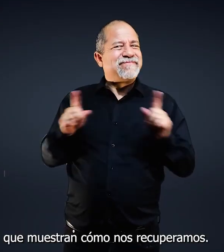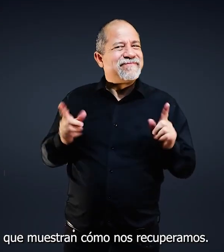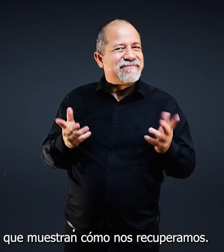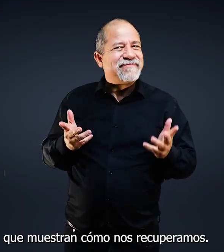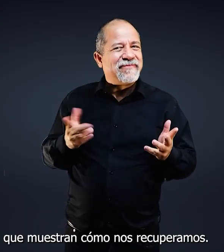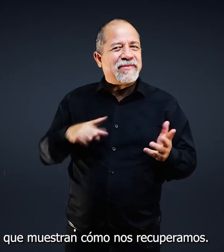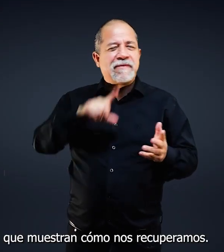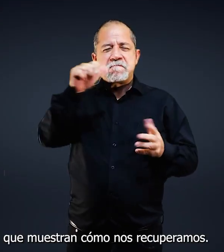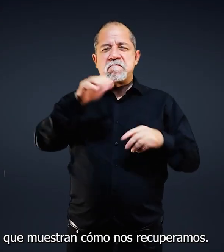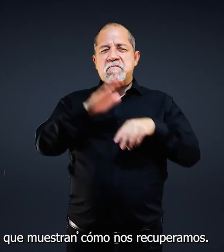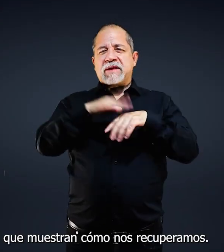recuperamos.